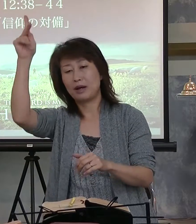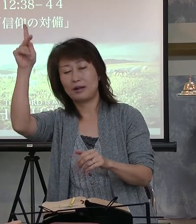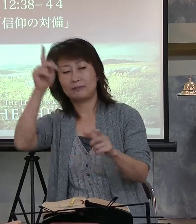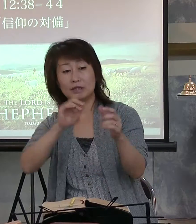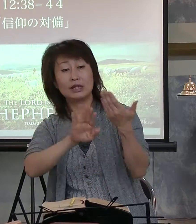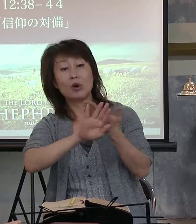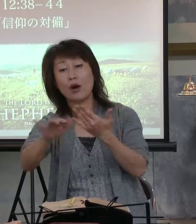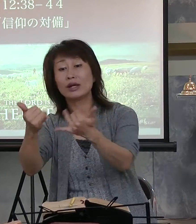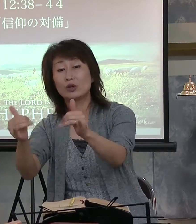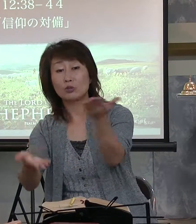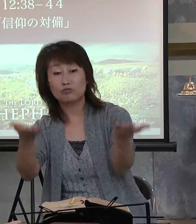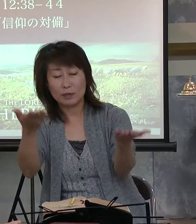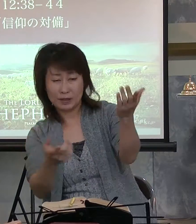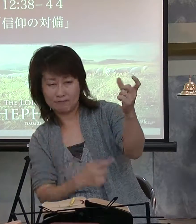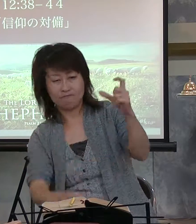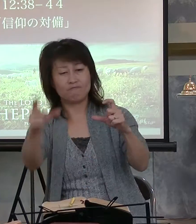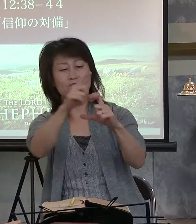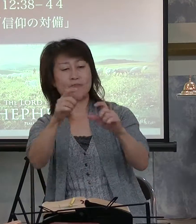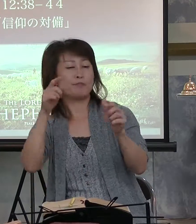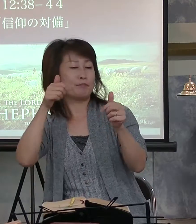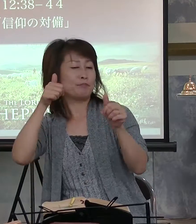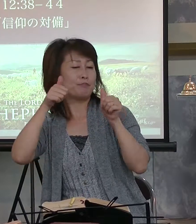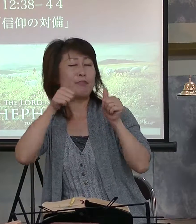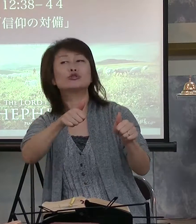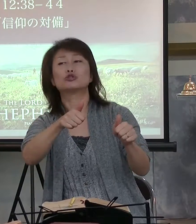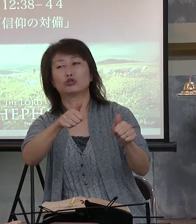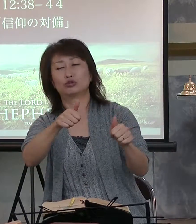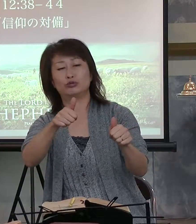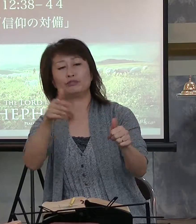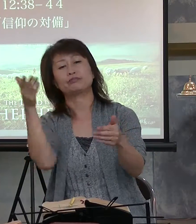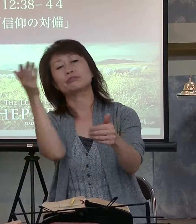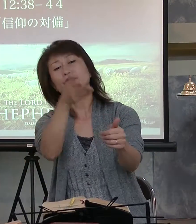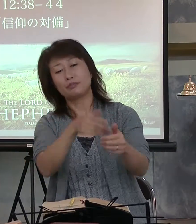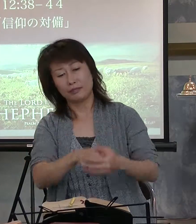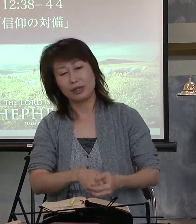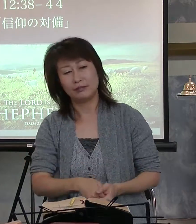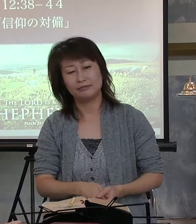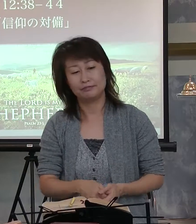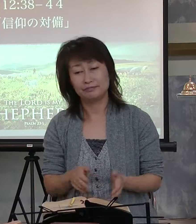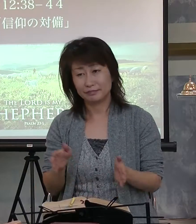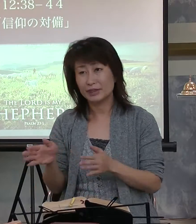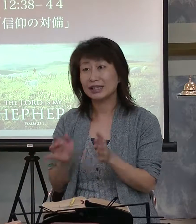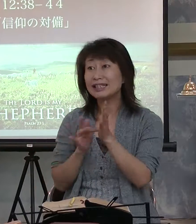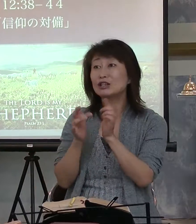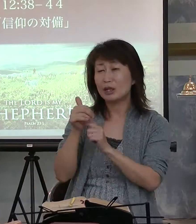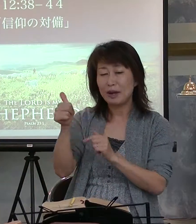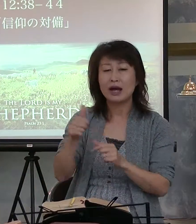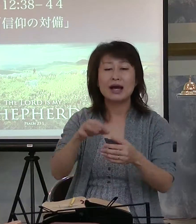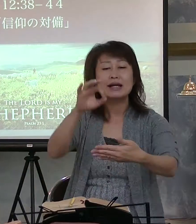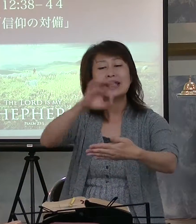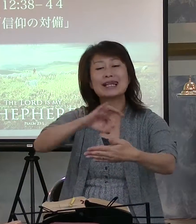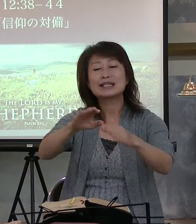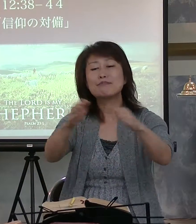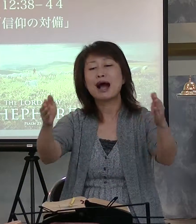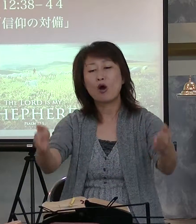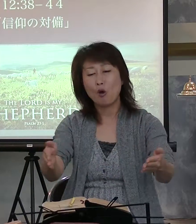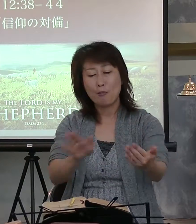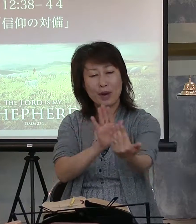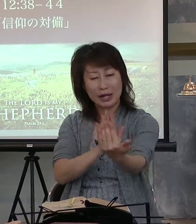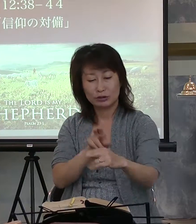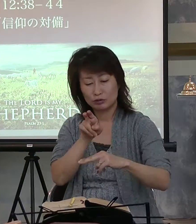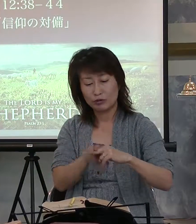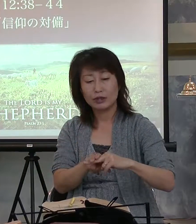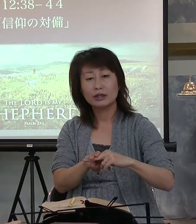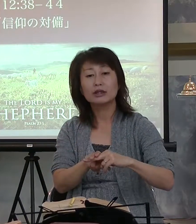を受けるのです。それからイエスは献金箱に向かっており座り、人々